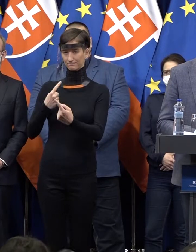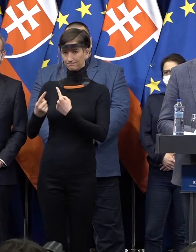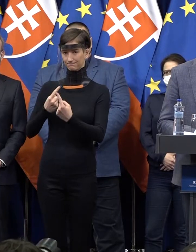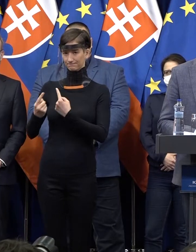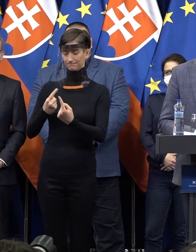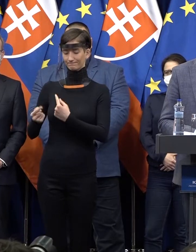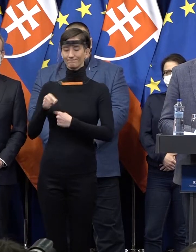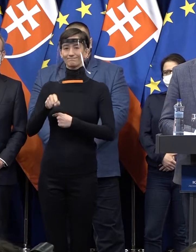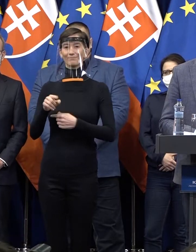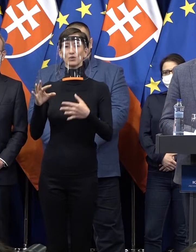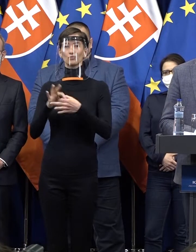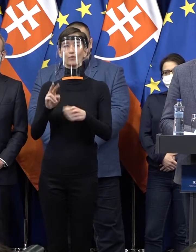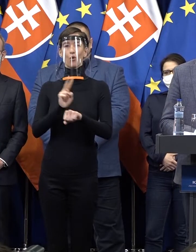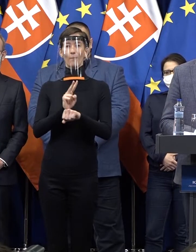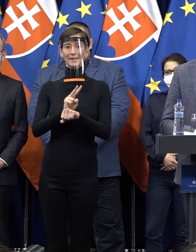súvislosti s opatreniami